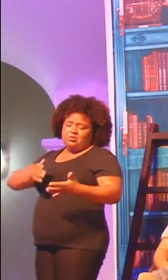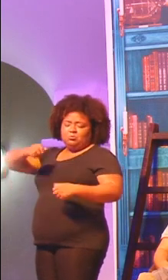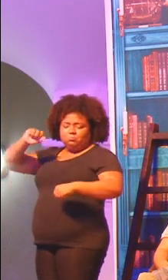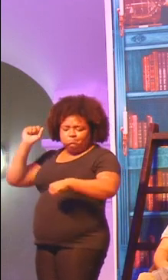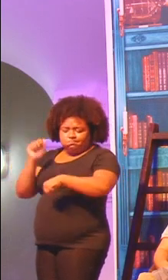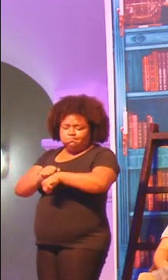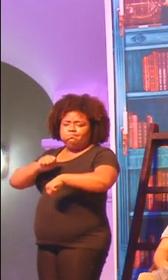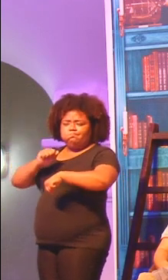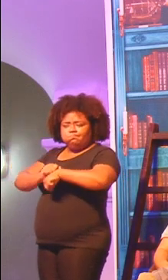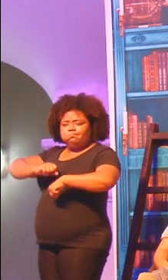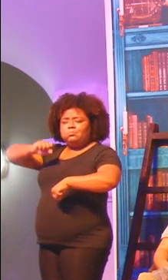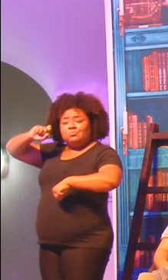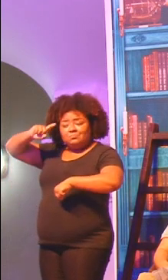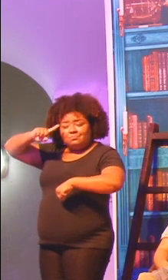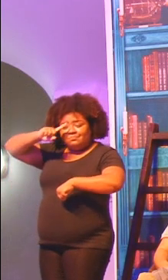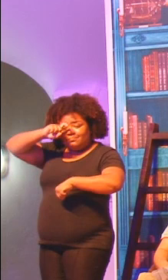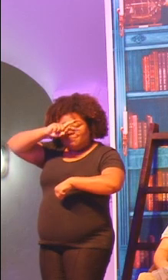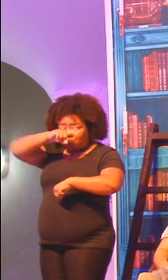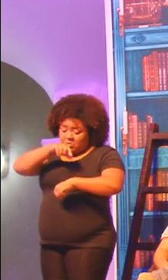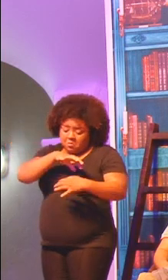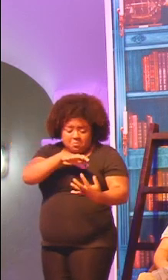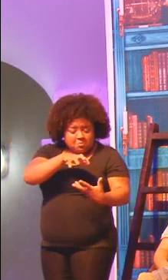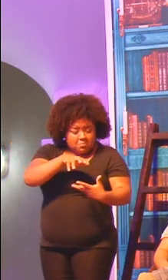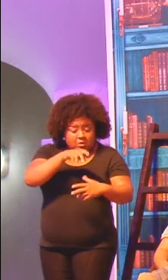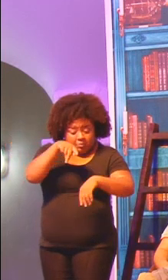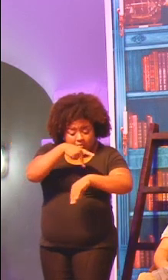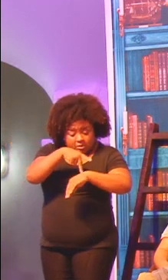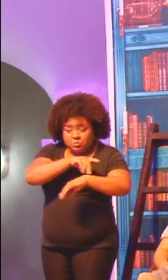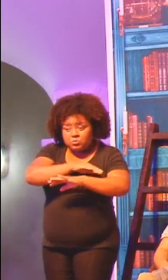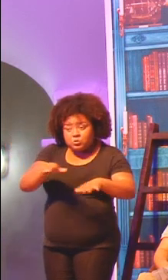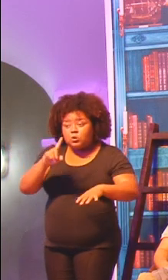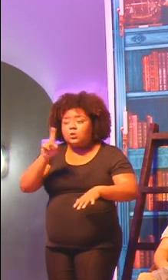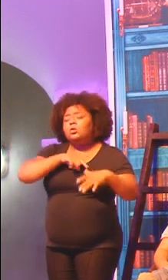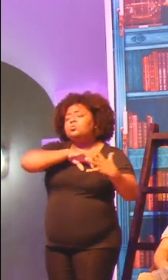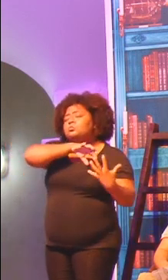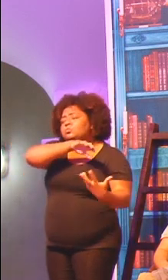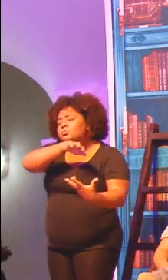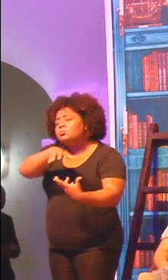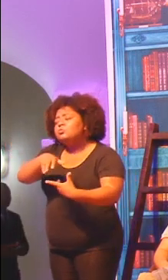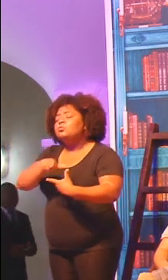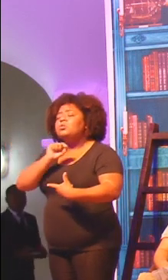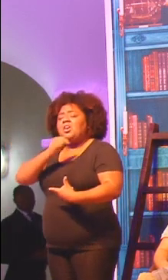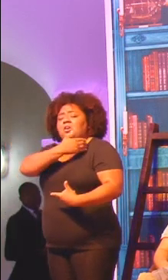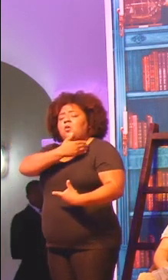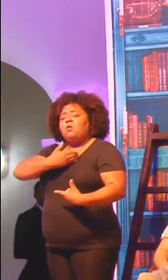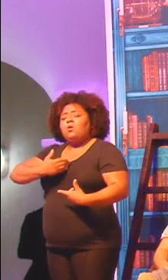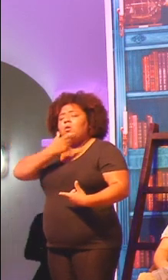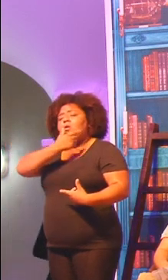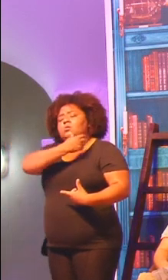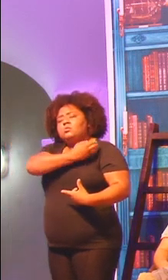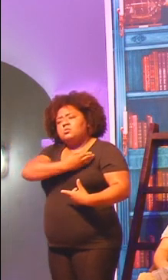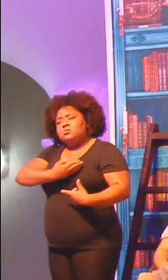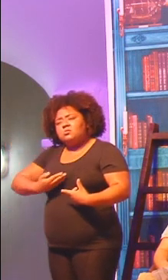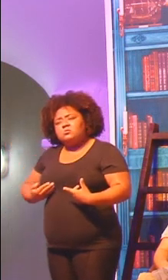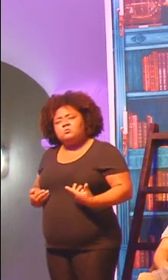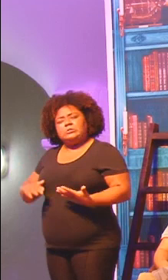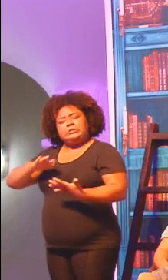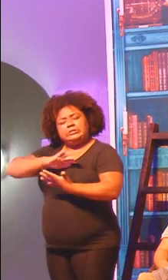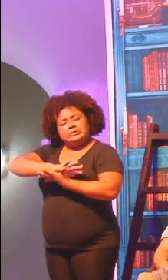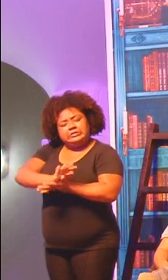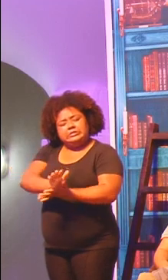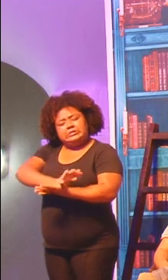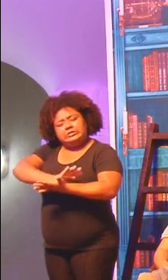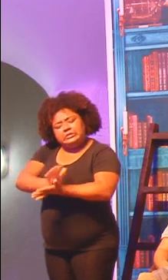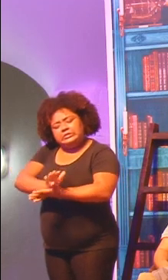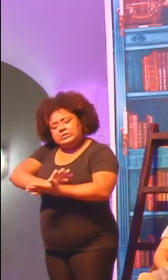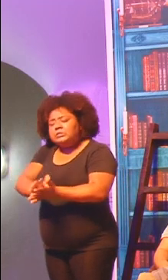no mundo, com governantes miseravelmente brutalizados e sem um mínimo